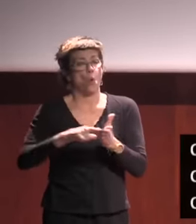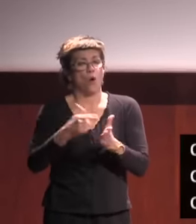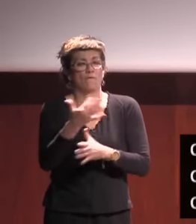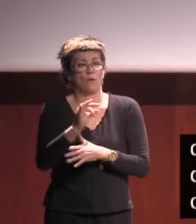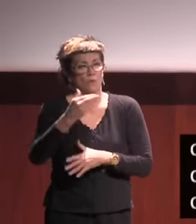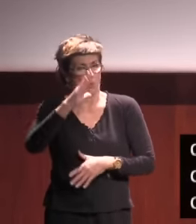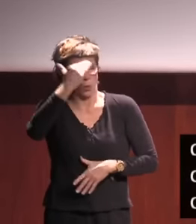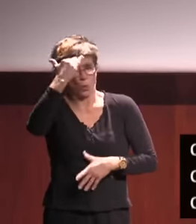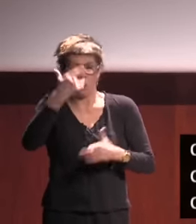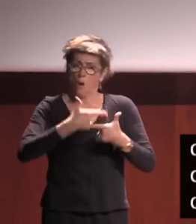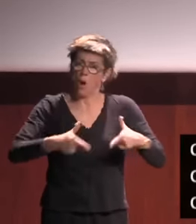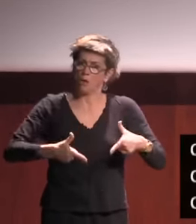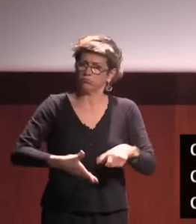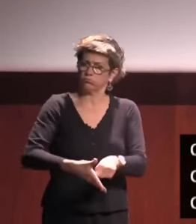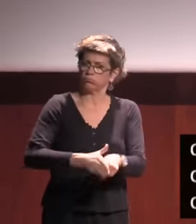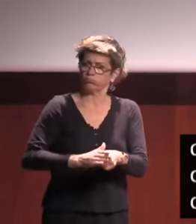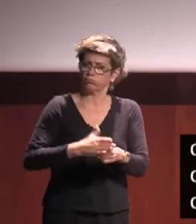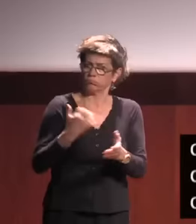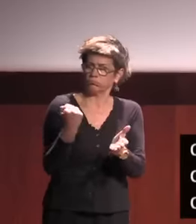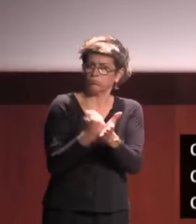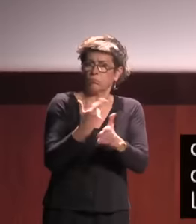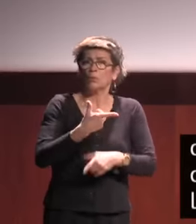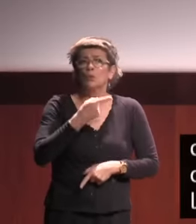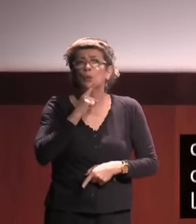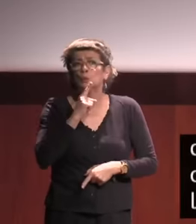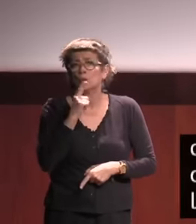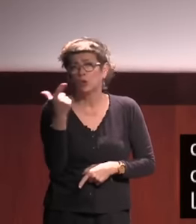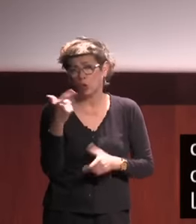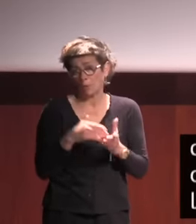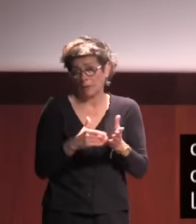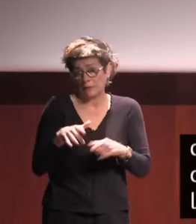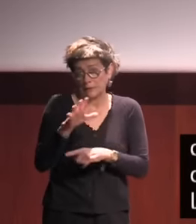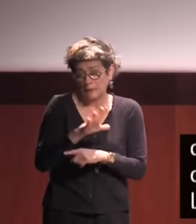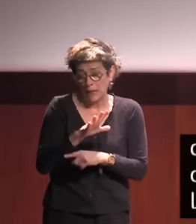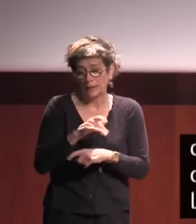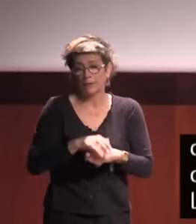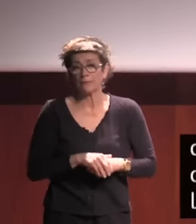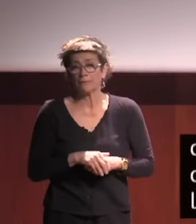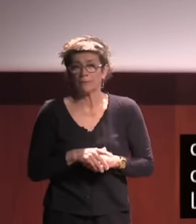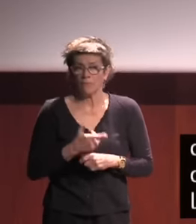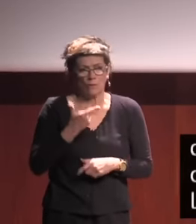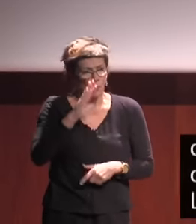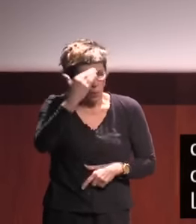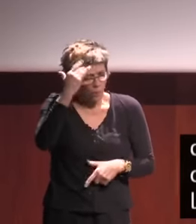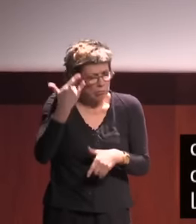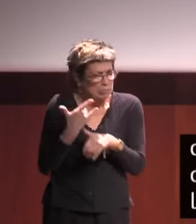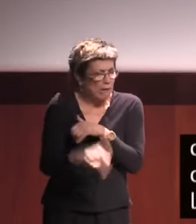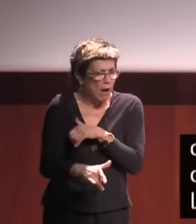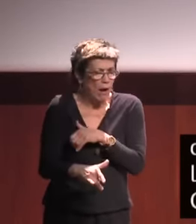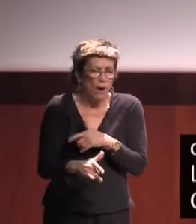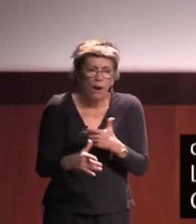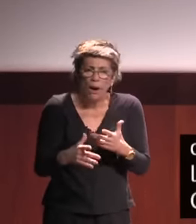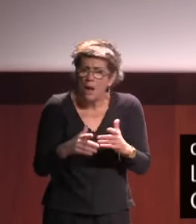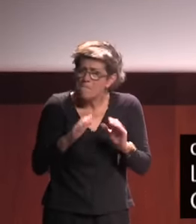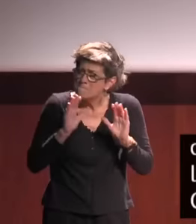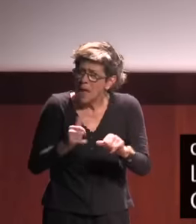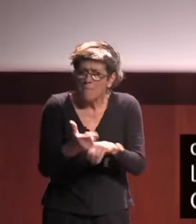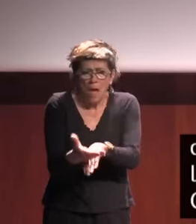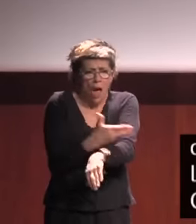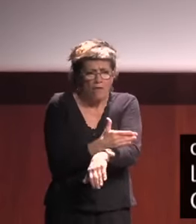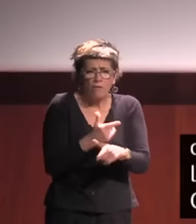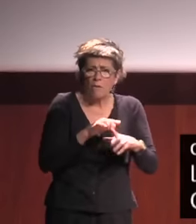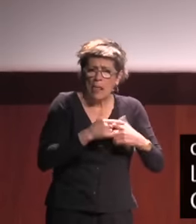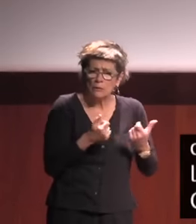langue à part entière de notre République que depuis 2005. Cette reconnaissance tardive, malgré sa description par la